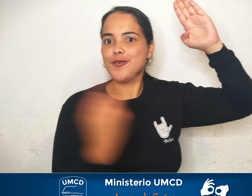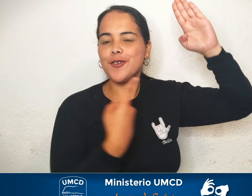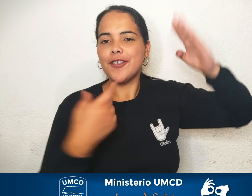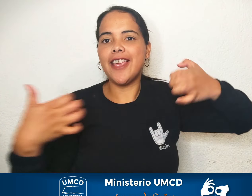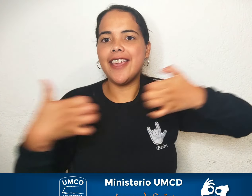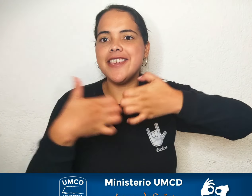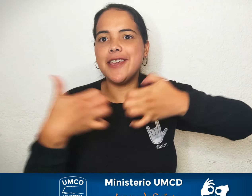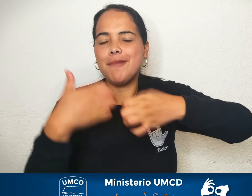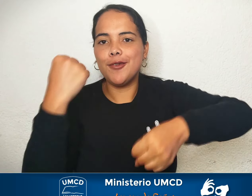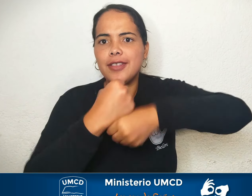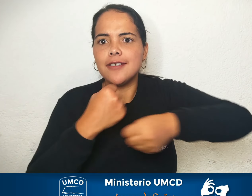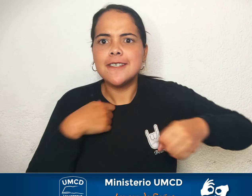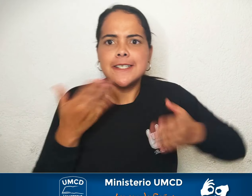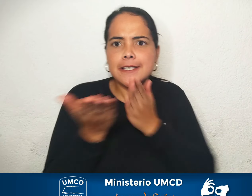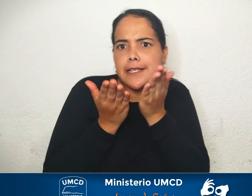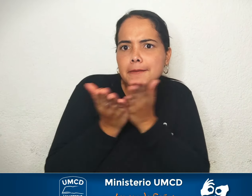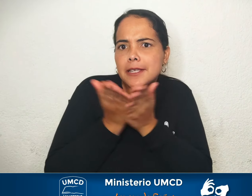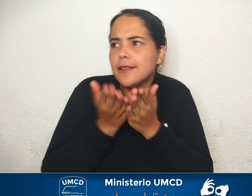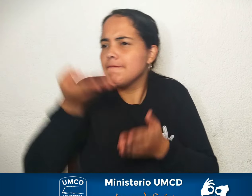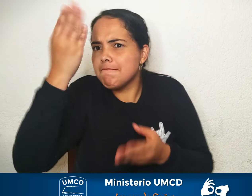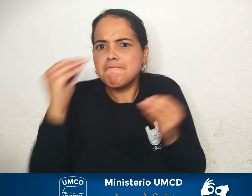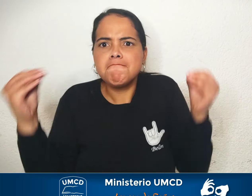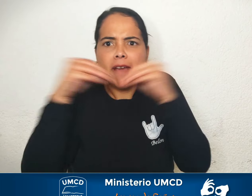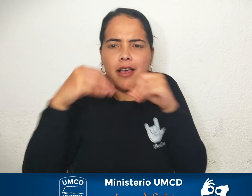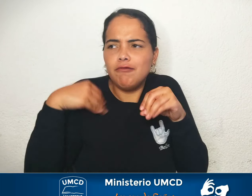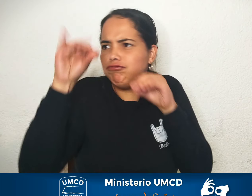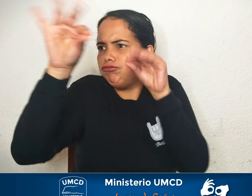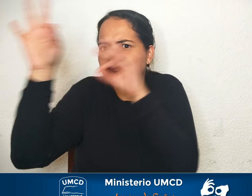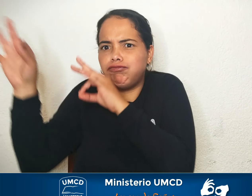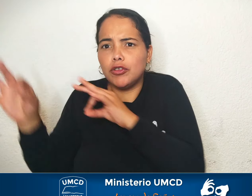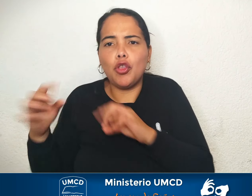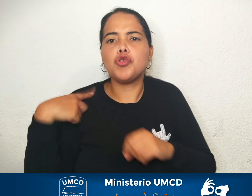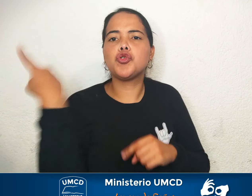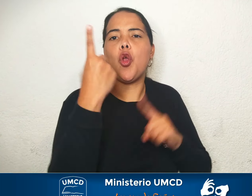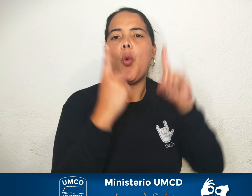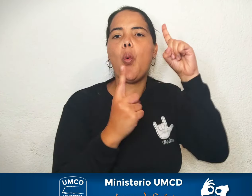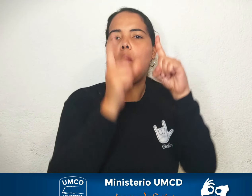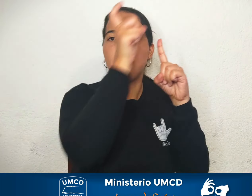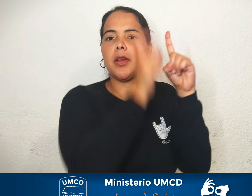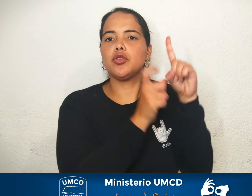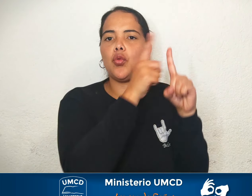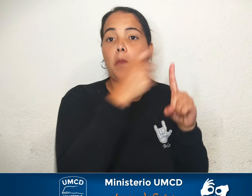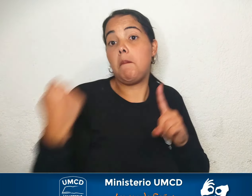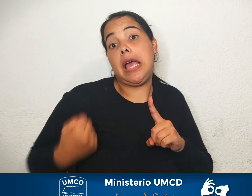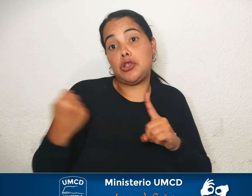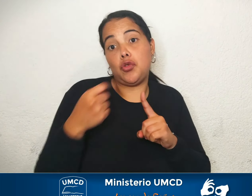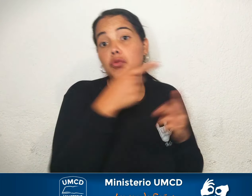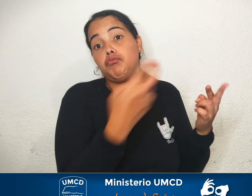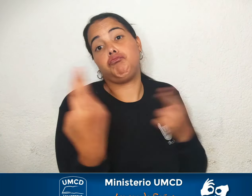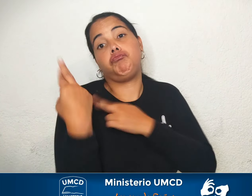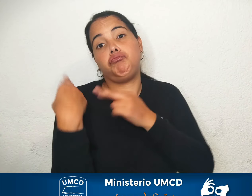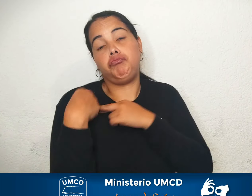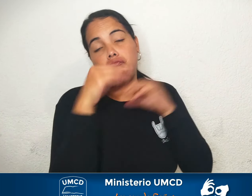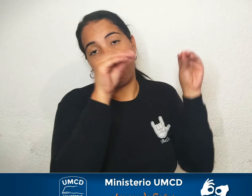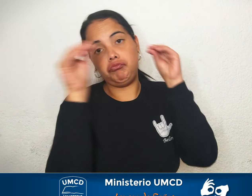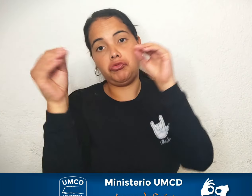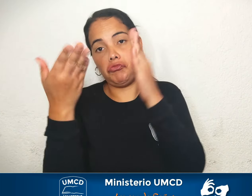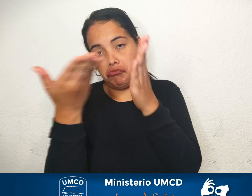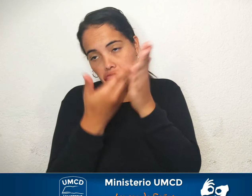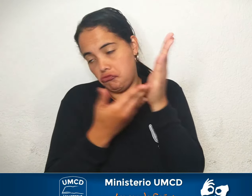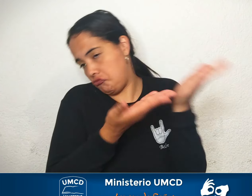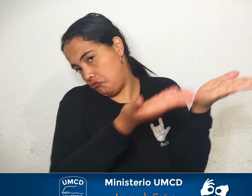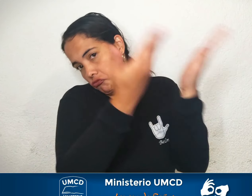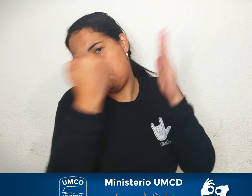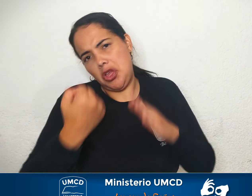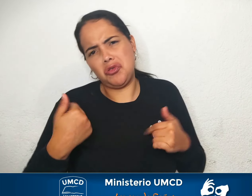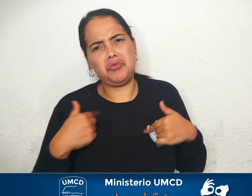crecer a la imagen de Cristo. Y dice que en este caso Pablo fue quien plantó la semilla, quien plantó la iglesia, quien